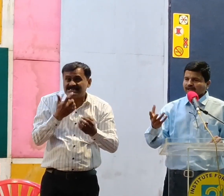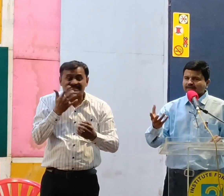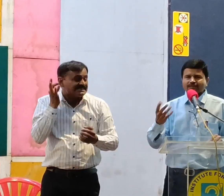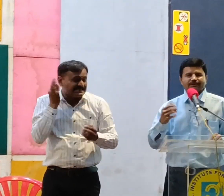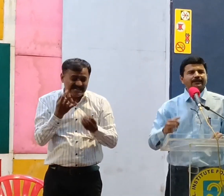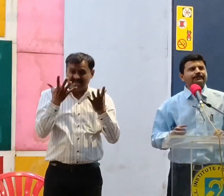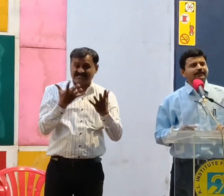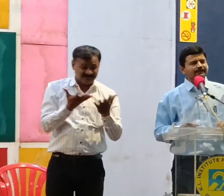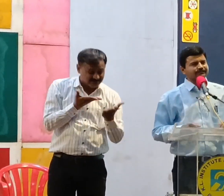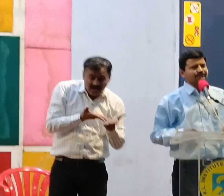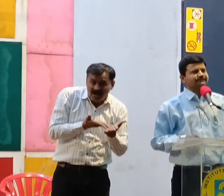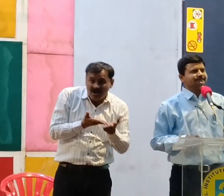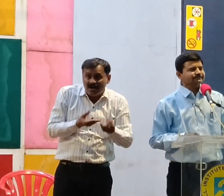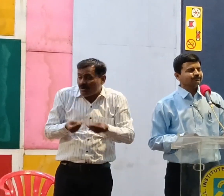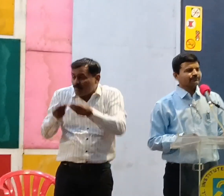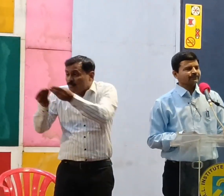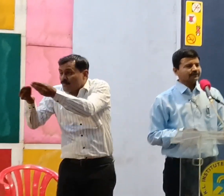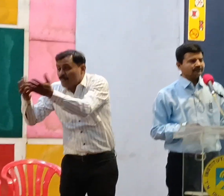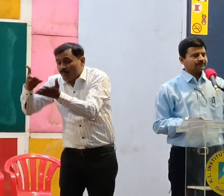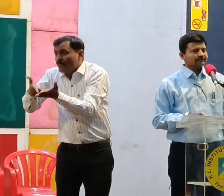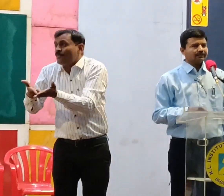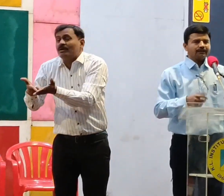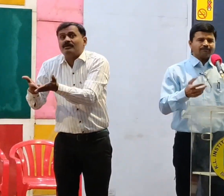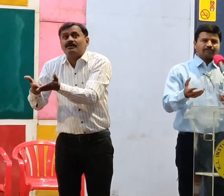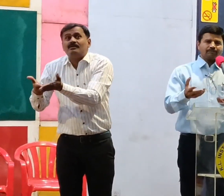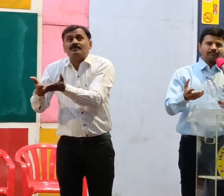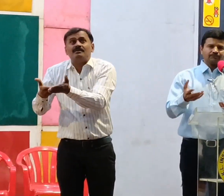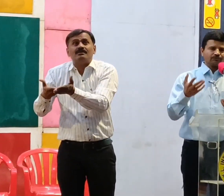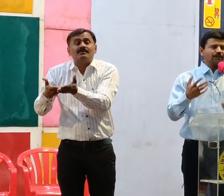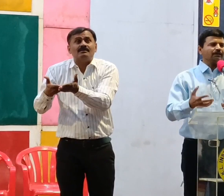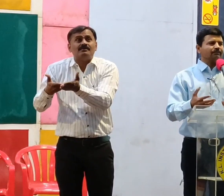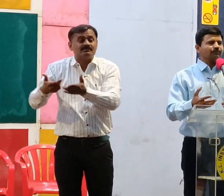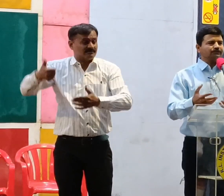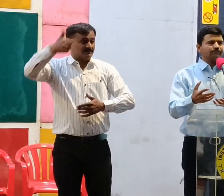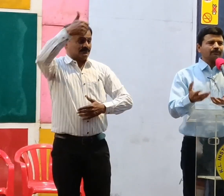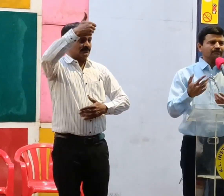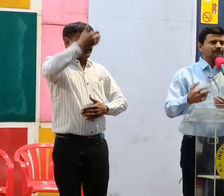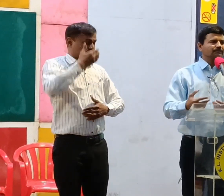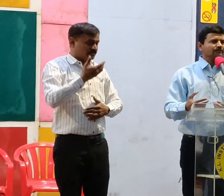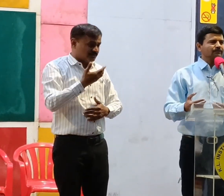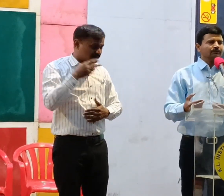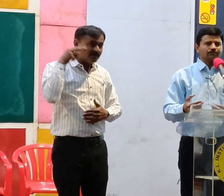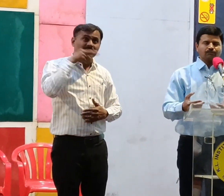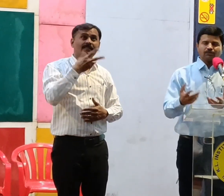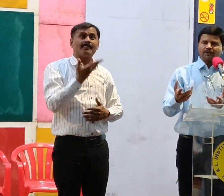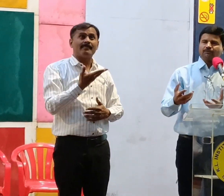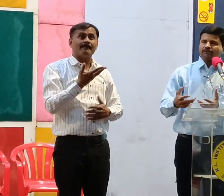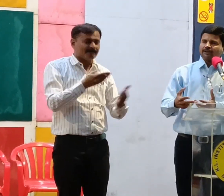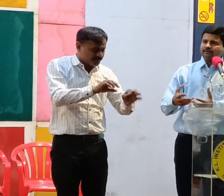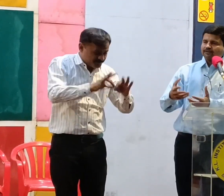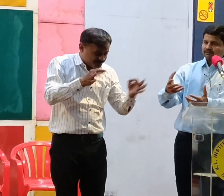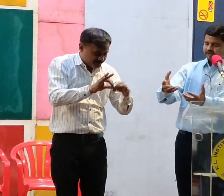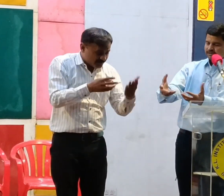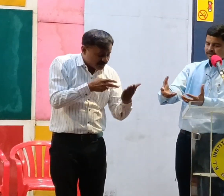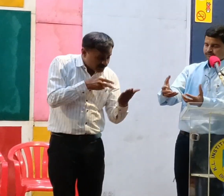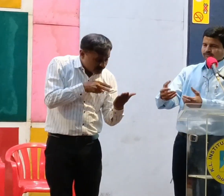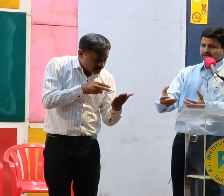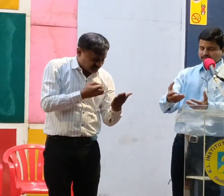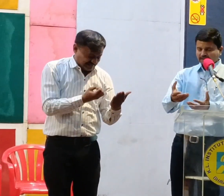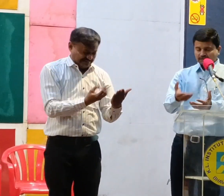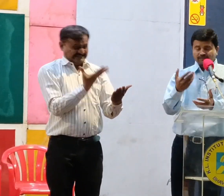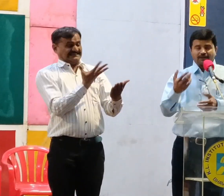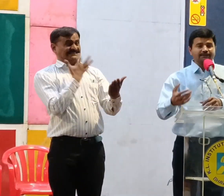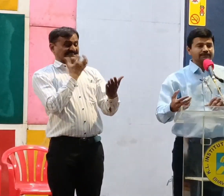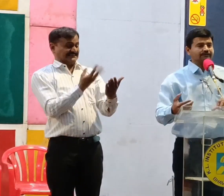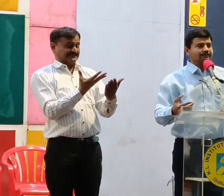એમાં તો આટલા બધા હીરા છે. એ સોદાગર પોતે પણ પોટલી ખોલે છે, એનામાં હીરા જોવે